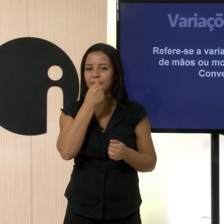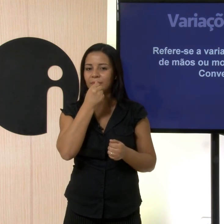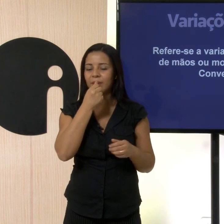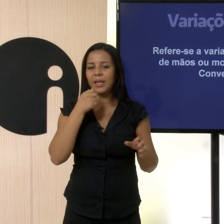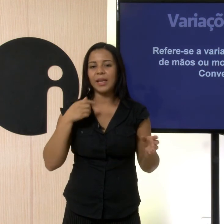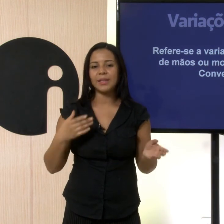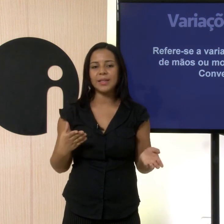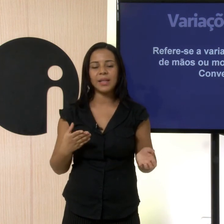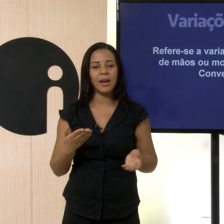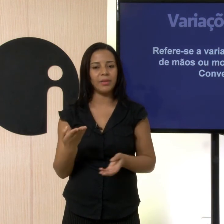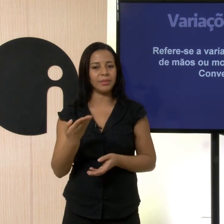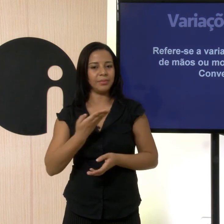Esse sinal